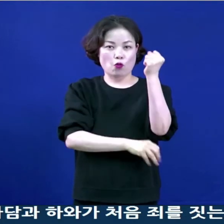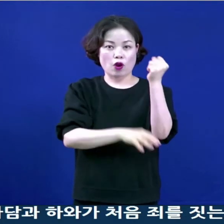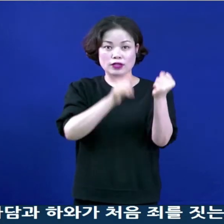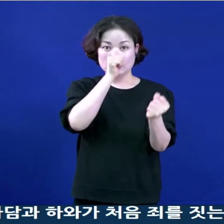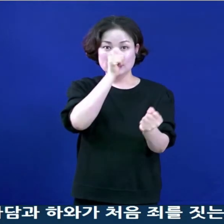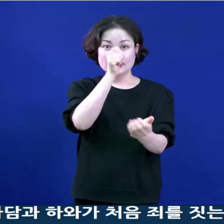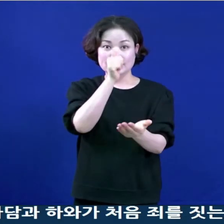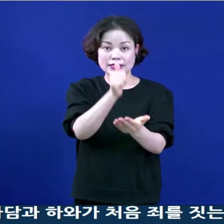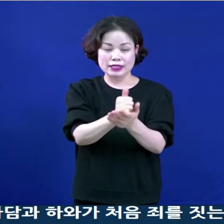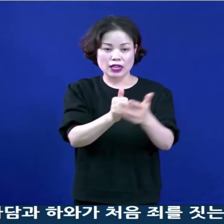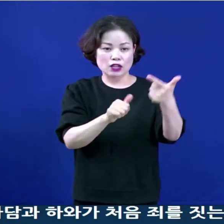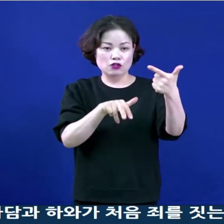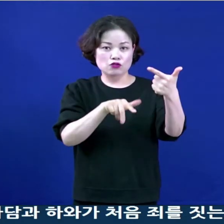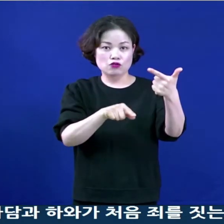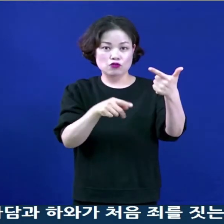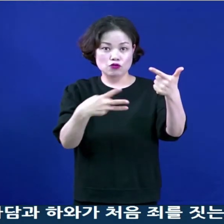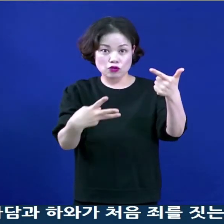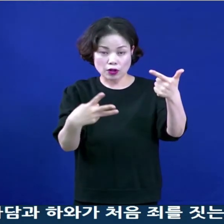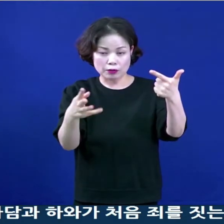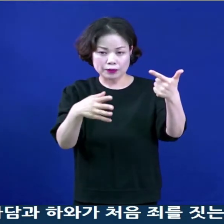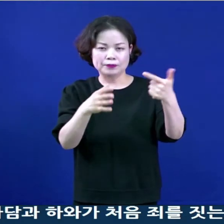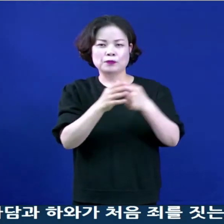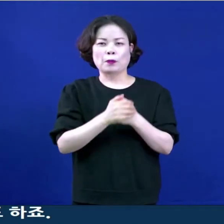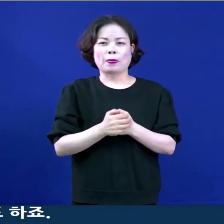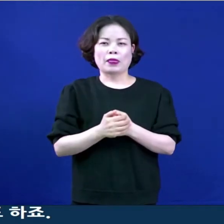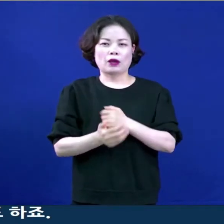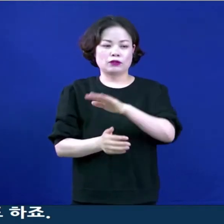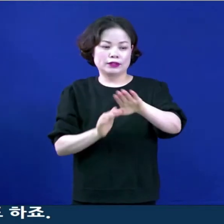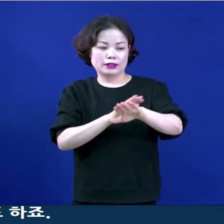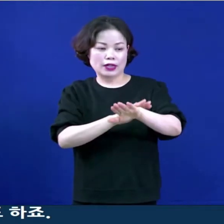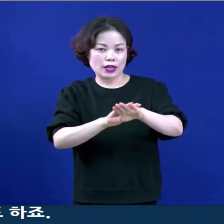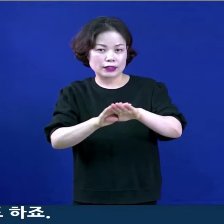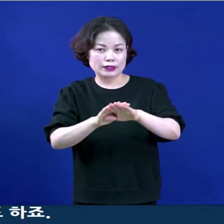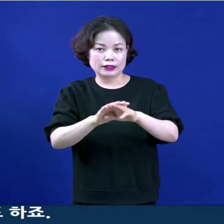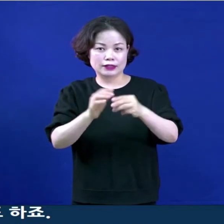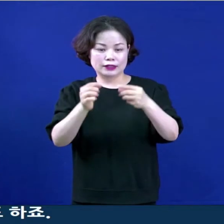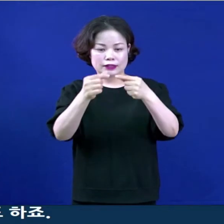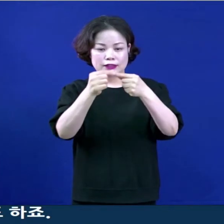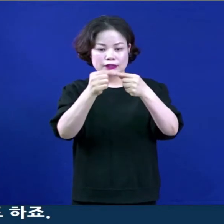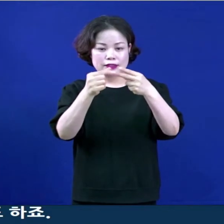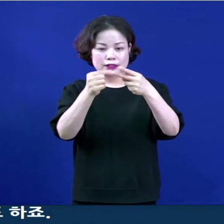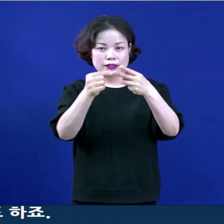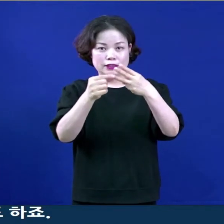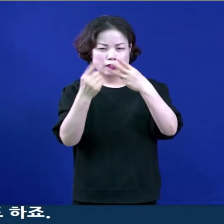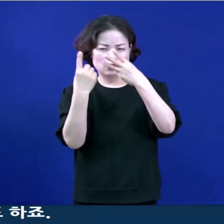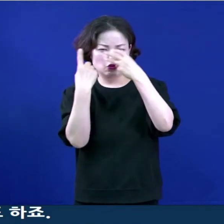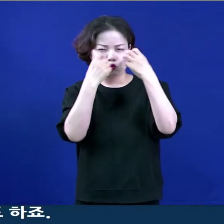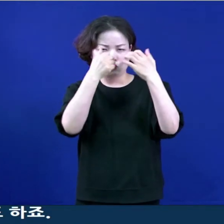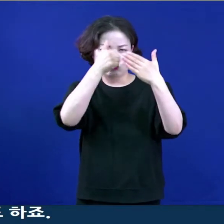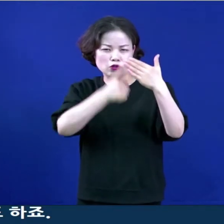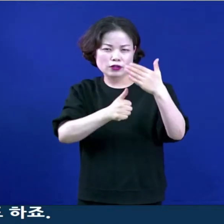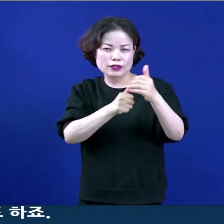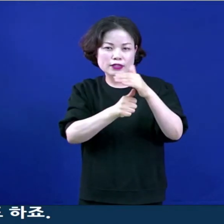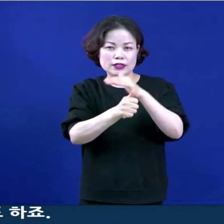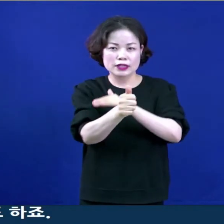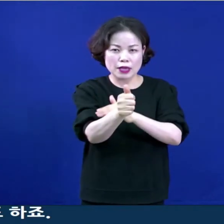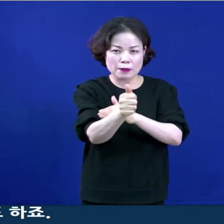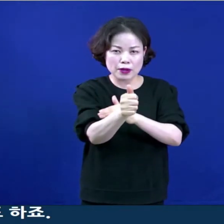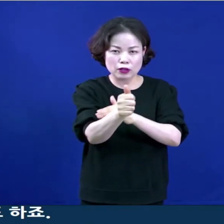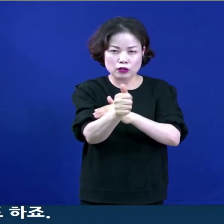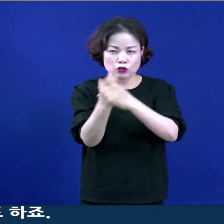6절부터 이제 끊었습니다. 6절에는 우리가 잘 알고 있는 세 가지 유혹, 세 가지 대표적인